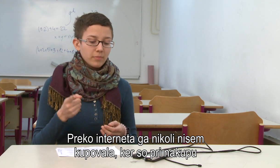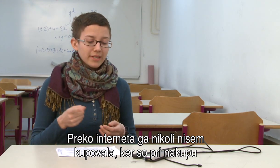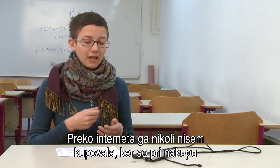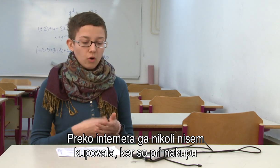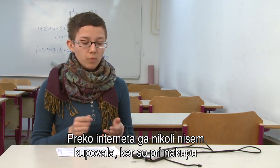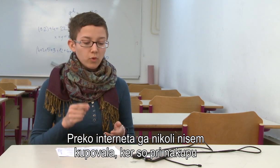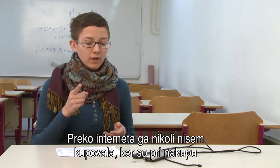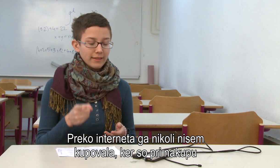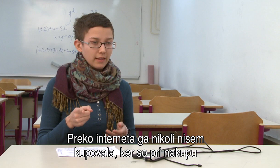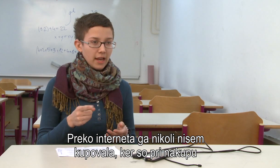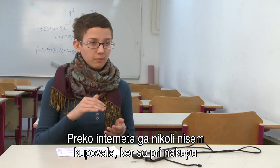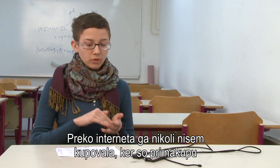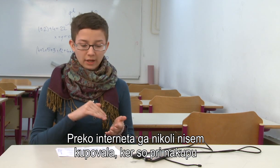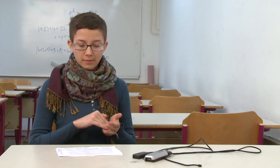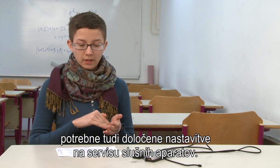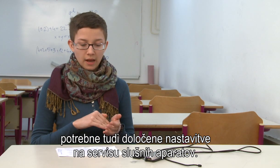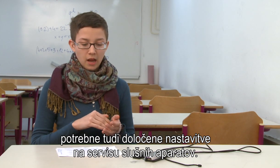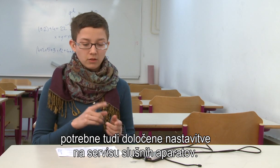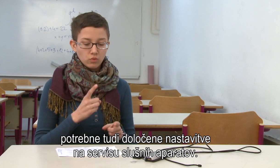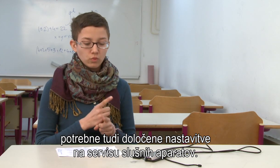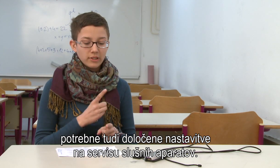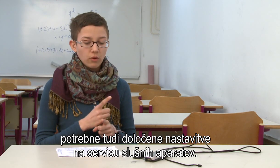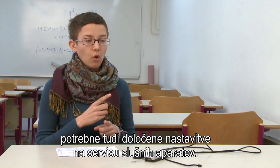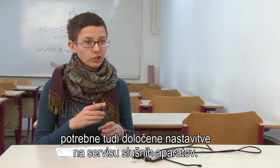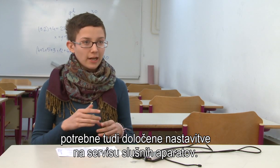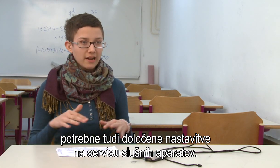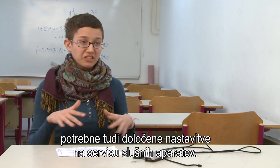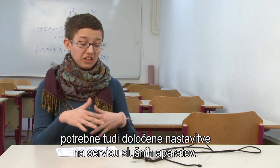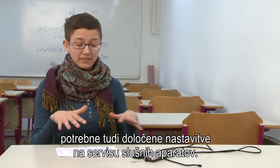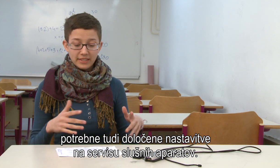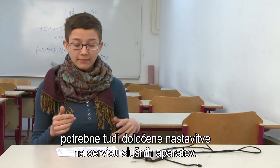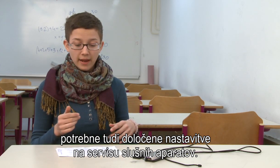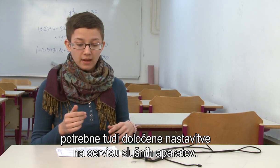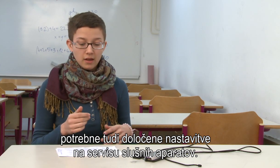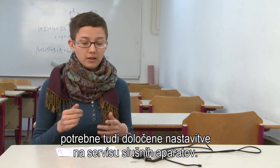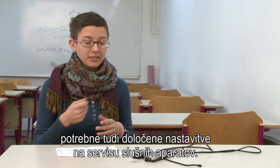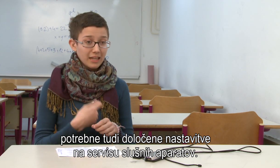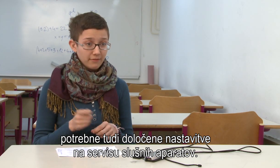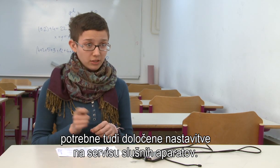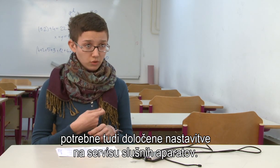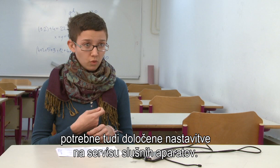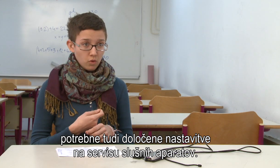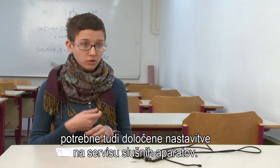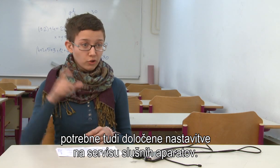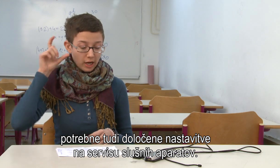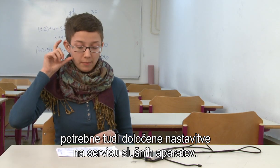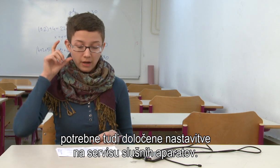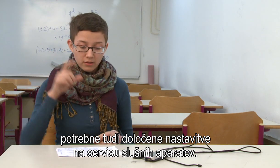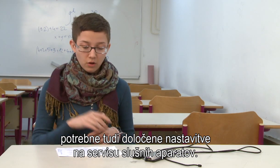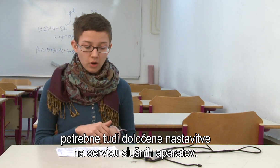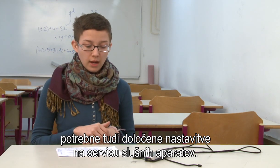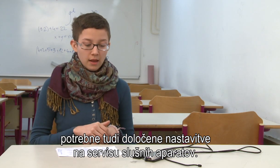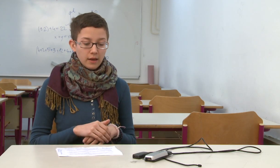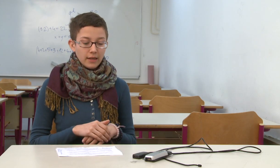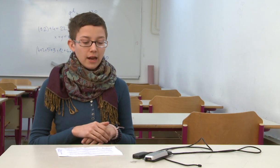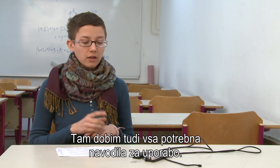so pri nakupu le-teh potrebne tudi določene nastavitve na servisu slušnih